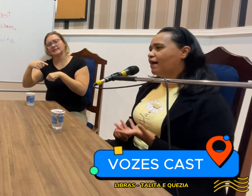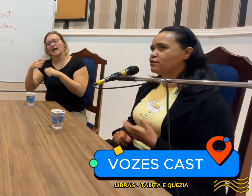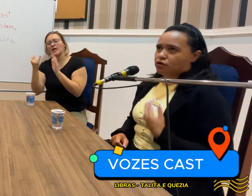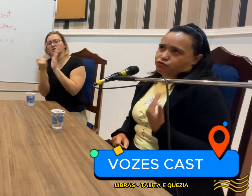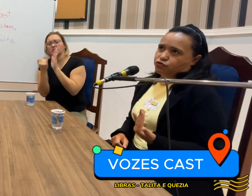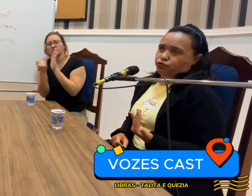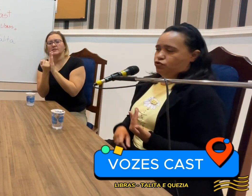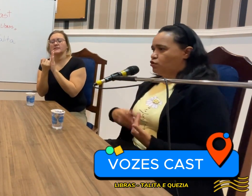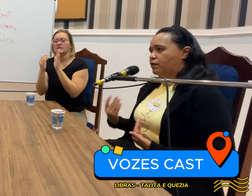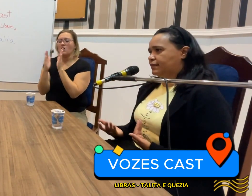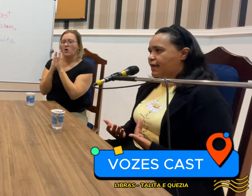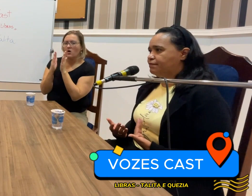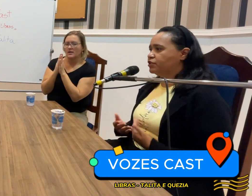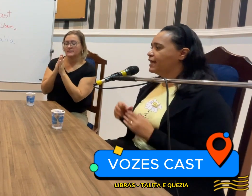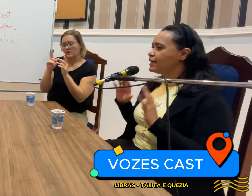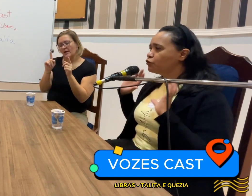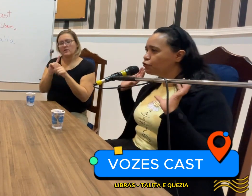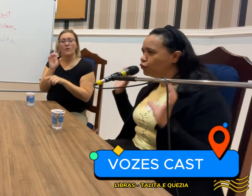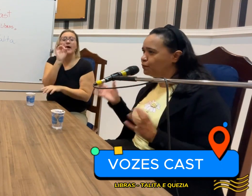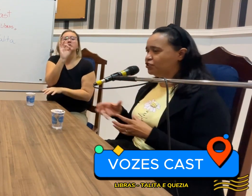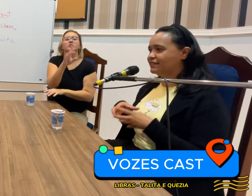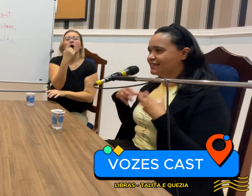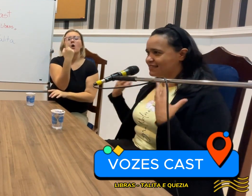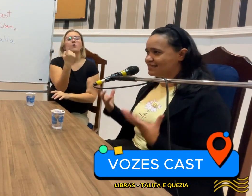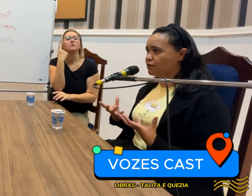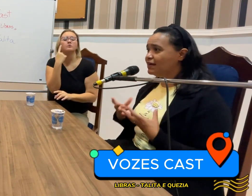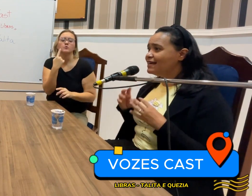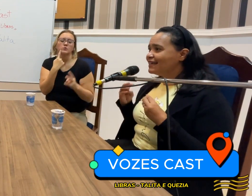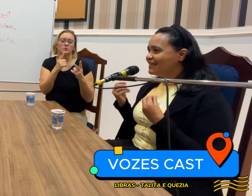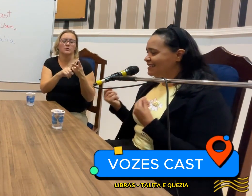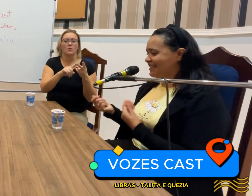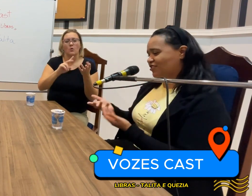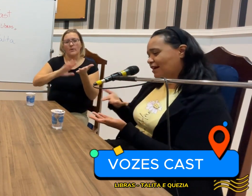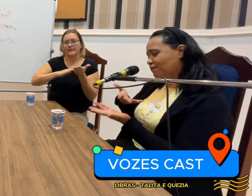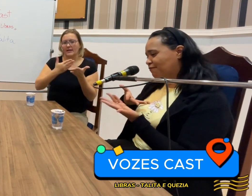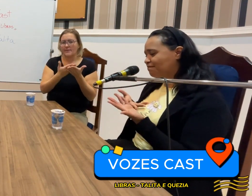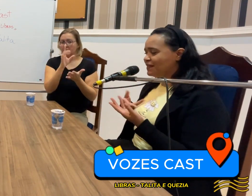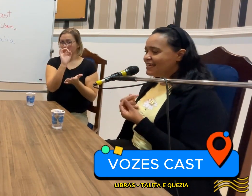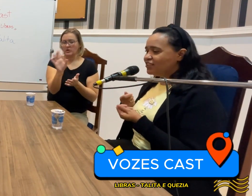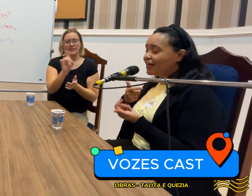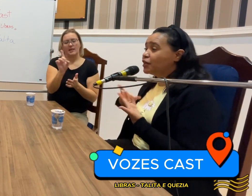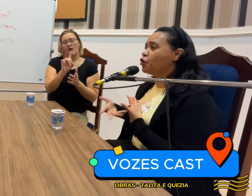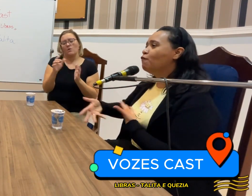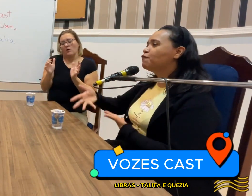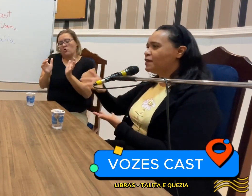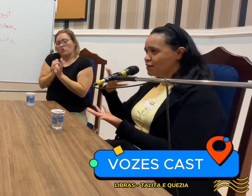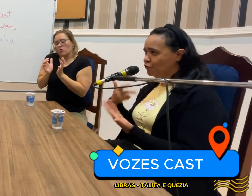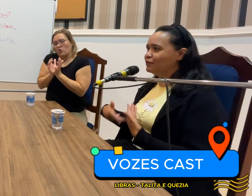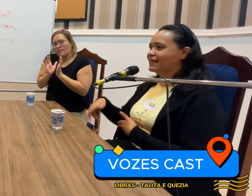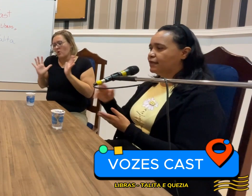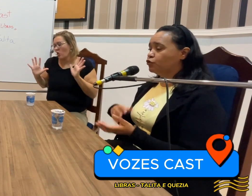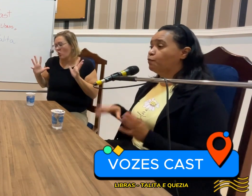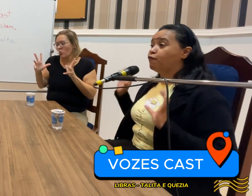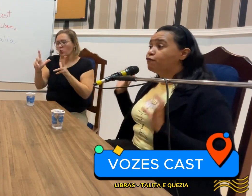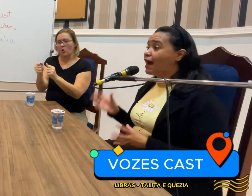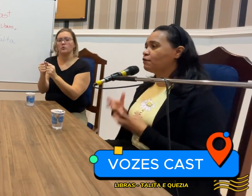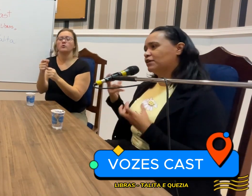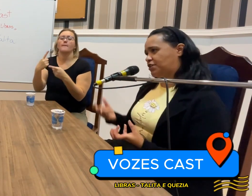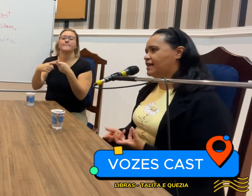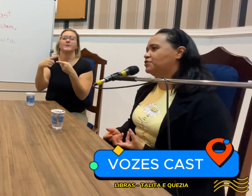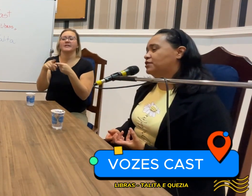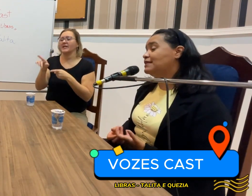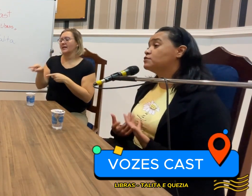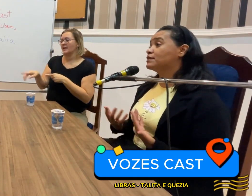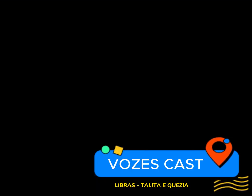Aí não vai só o surdo, só o intérprete. Aquele grupo de intercessão que já que já criou um vínculo naquele grupo, vai